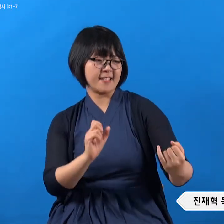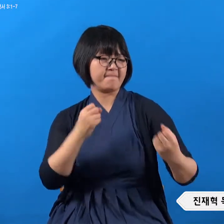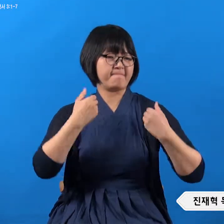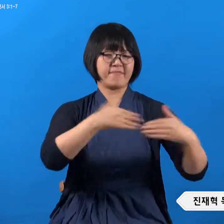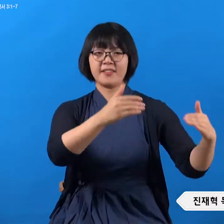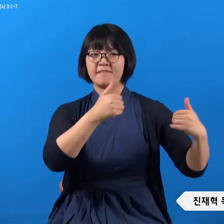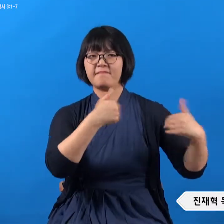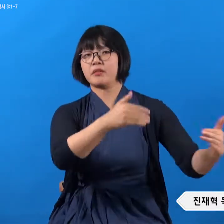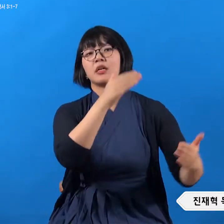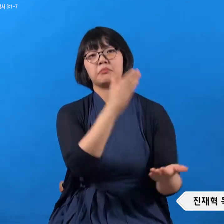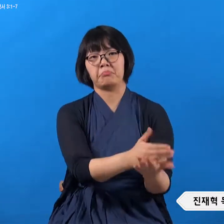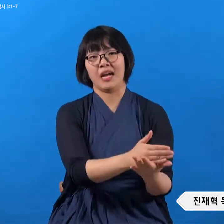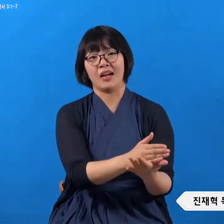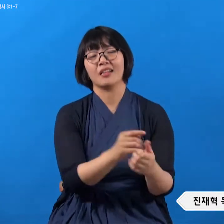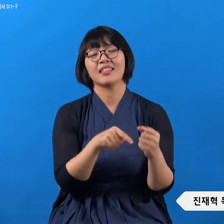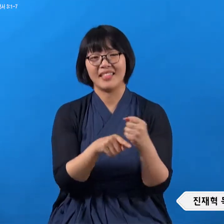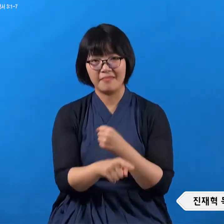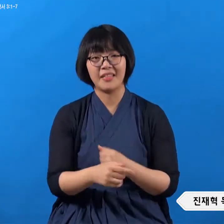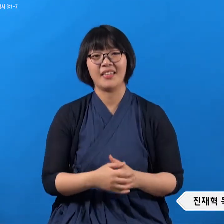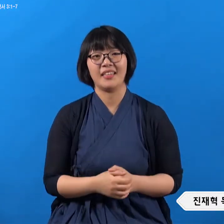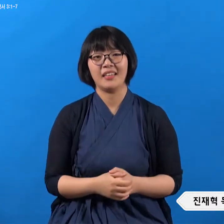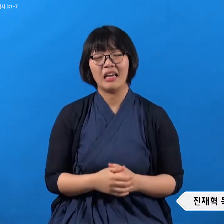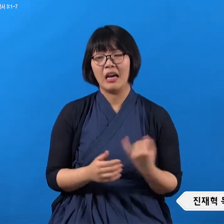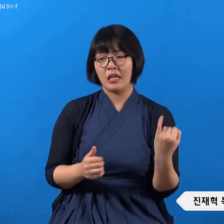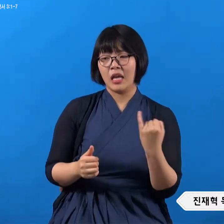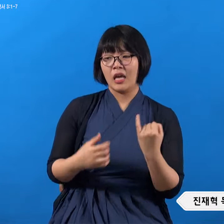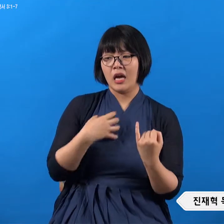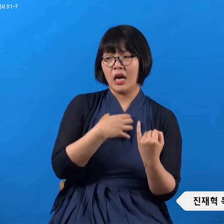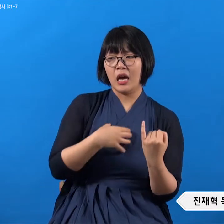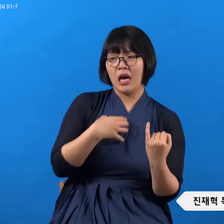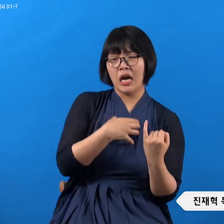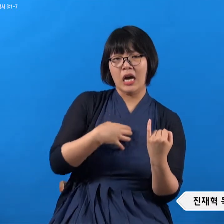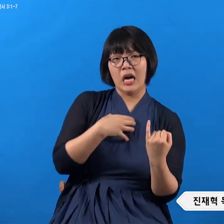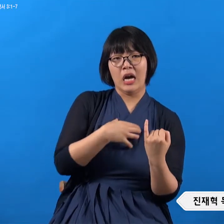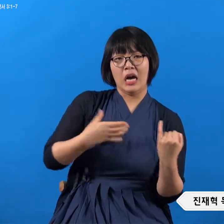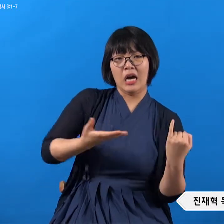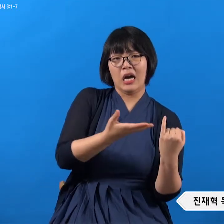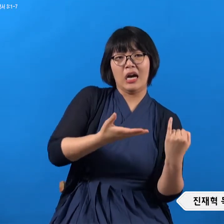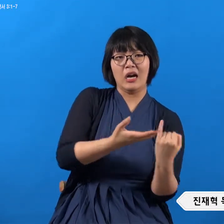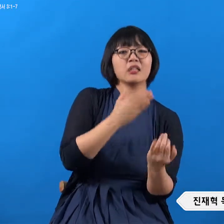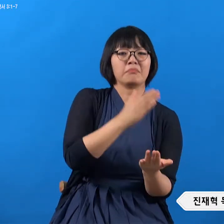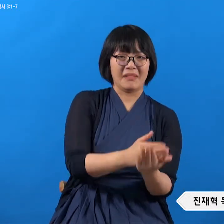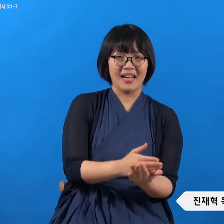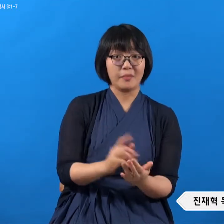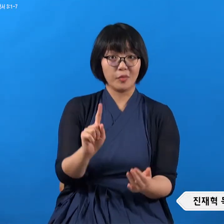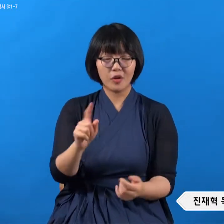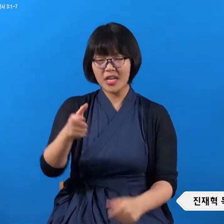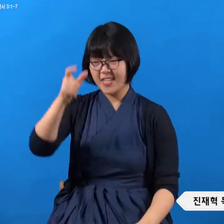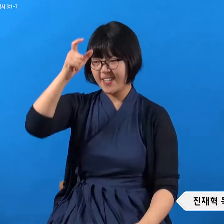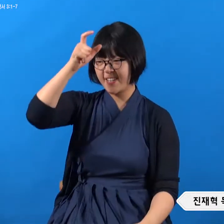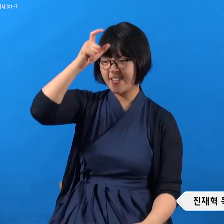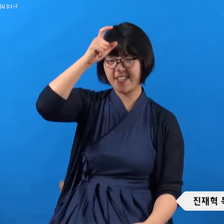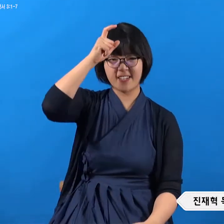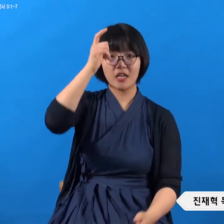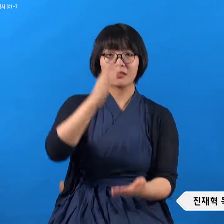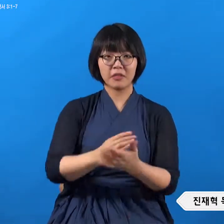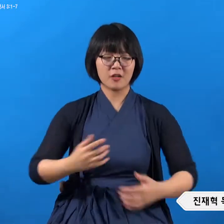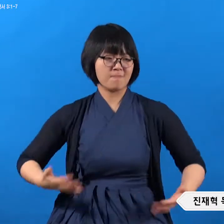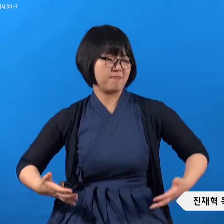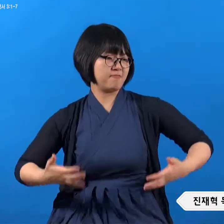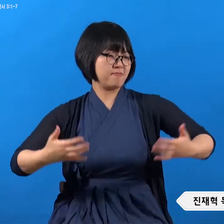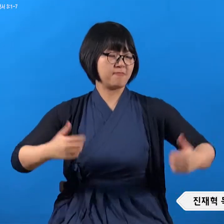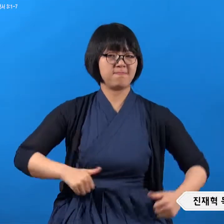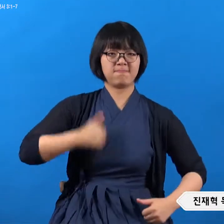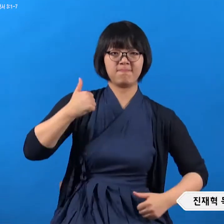말라는 겁니다. 힘들게 하지 말라는 겁니다. 정말 퉁명스럽게, 고집스럽게, 강하게